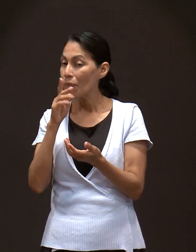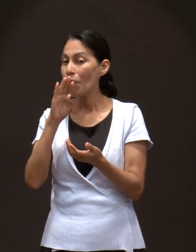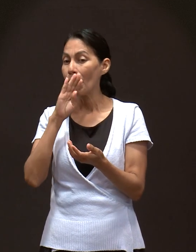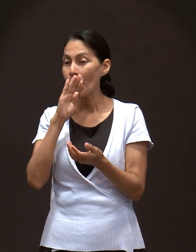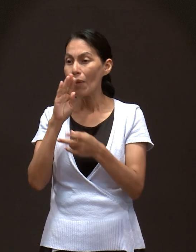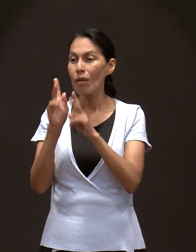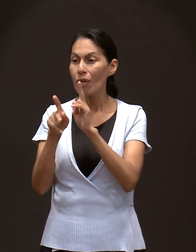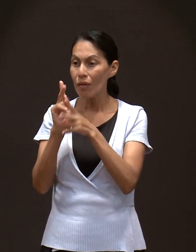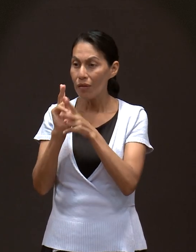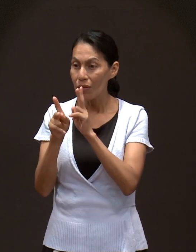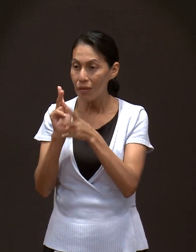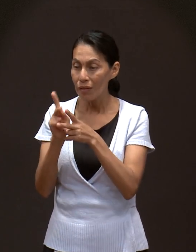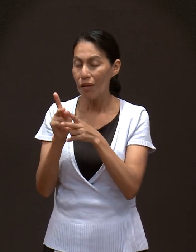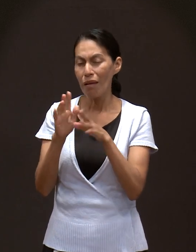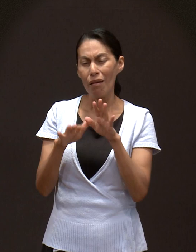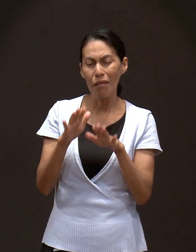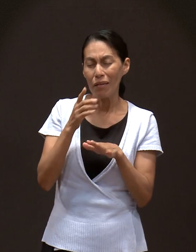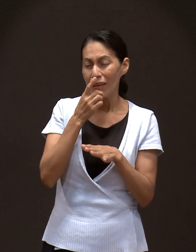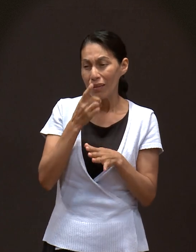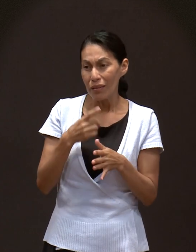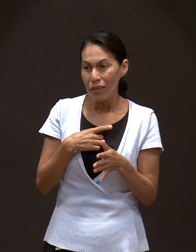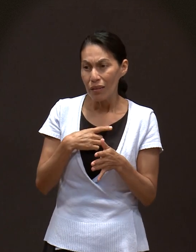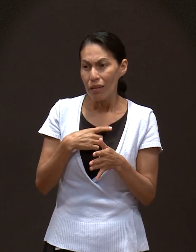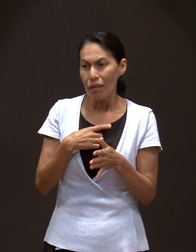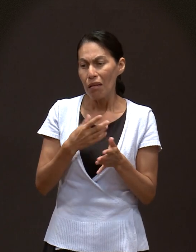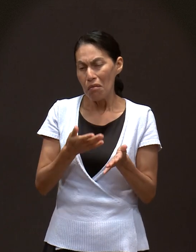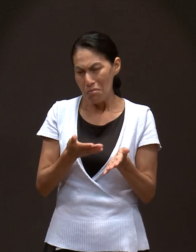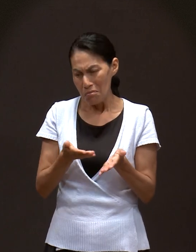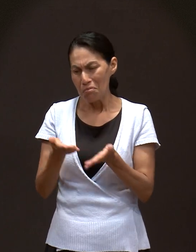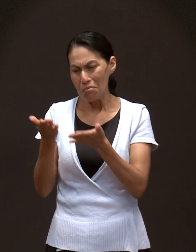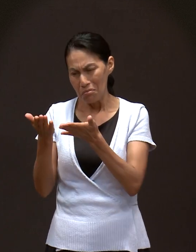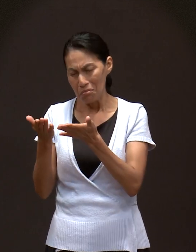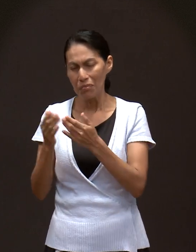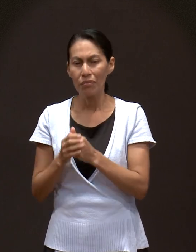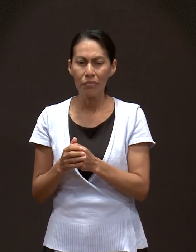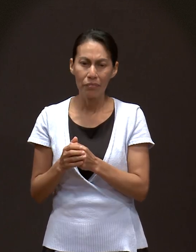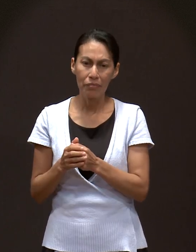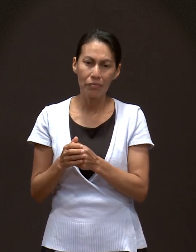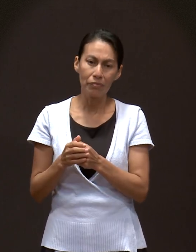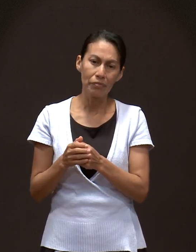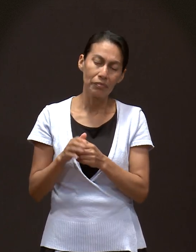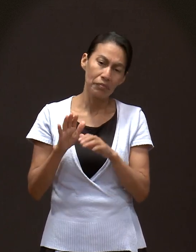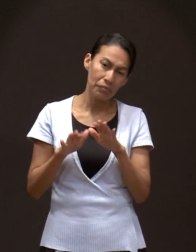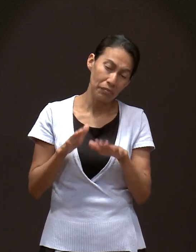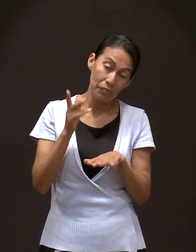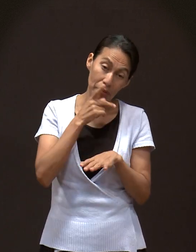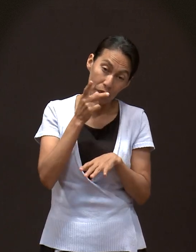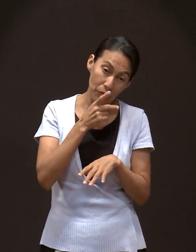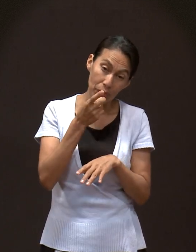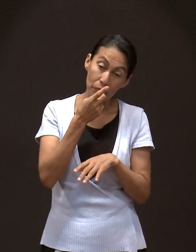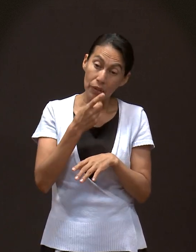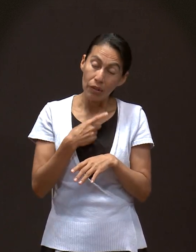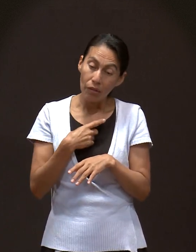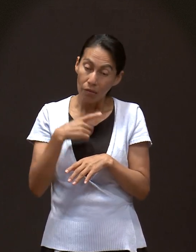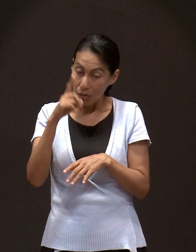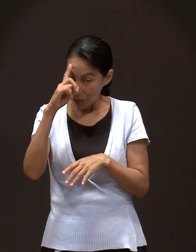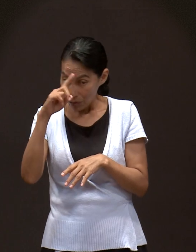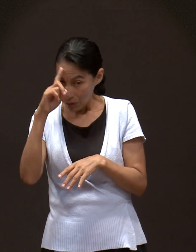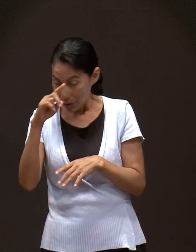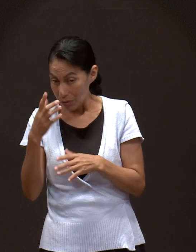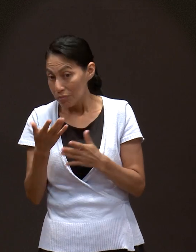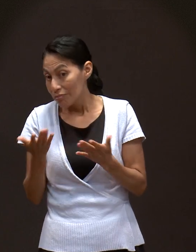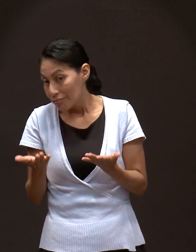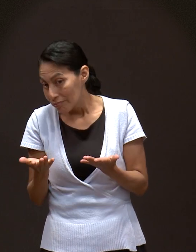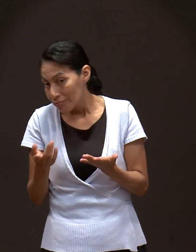Y platiqué con mis papás. Por un momento ellos me decían, no, pues, ve a este lado. Sí, es más conveniente. Platiqué con un